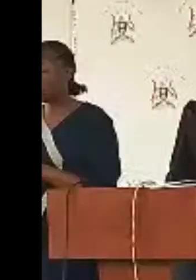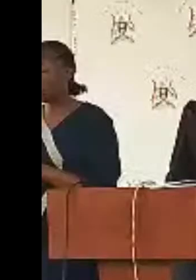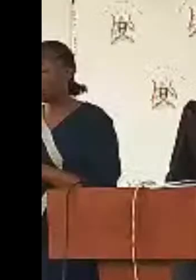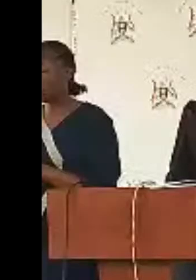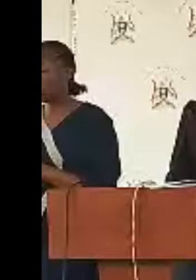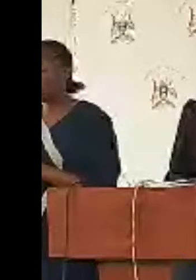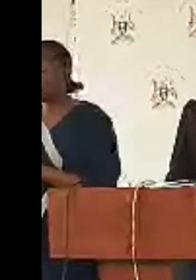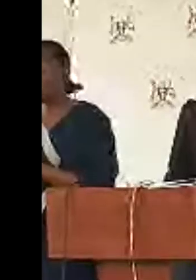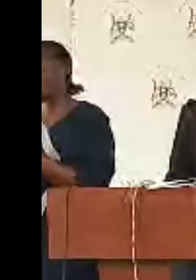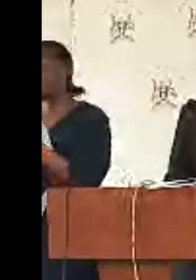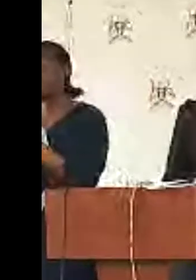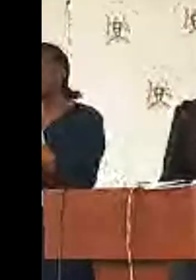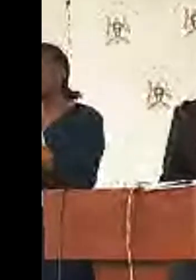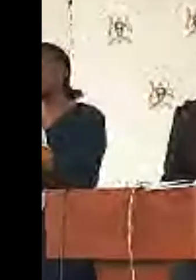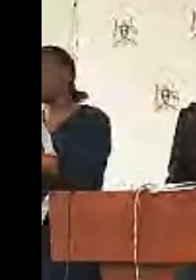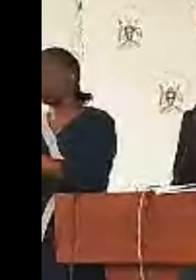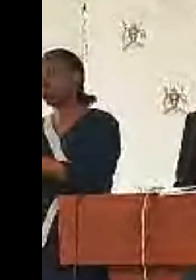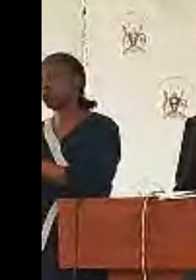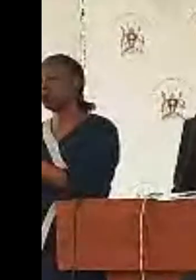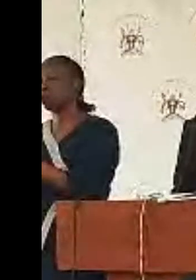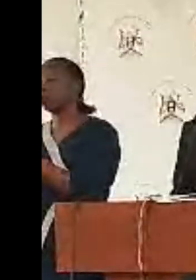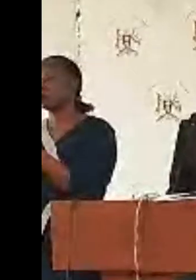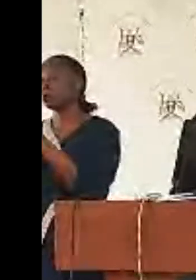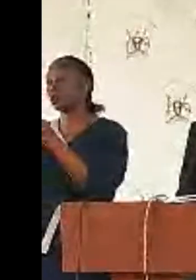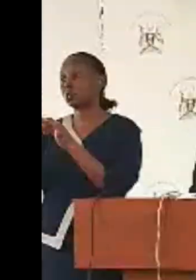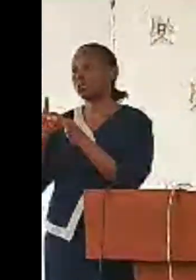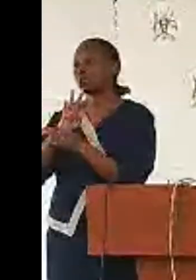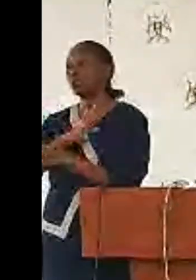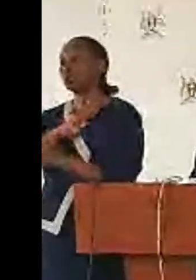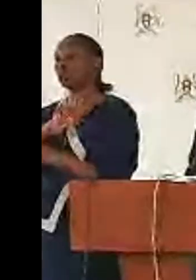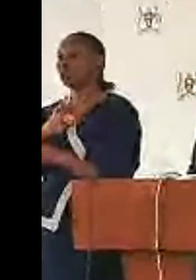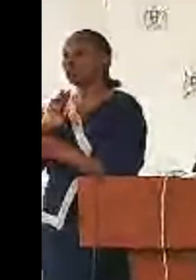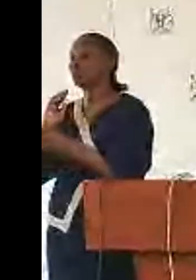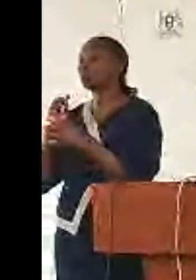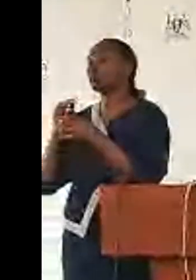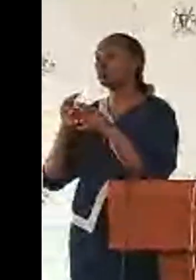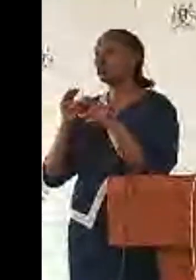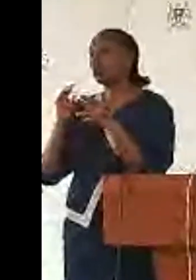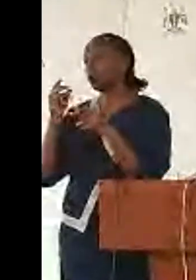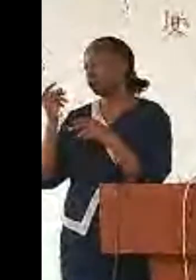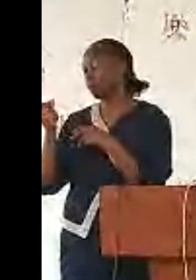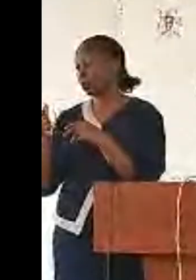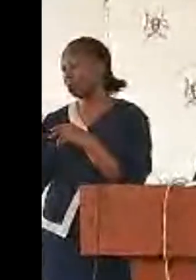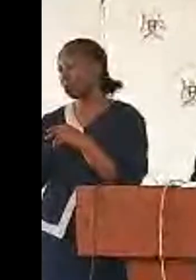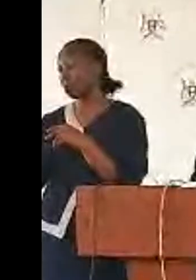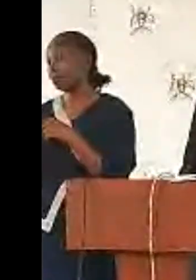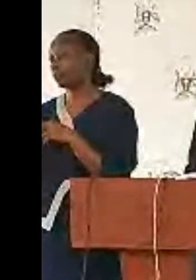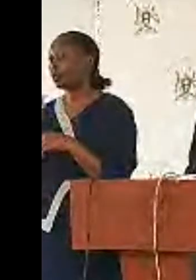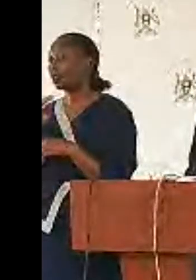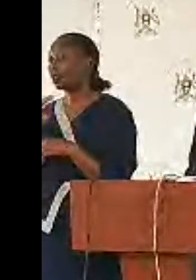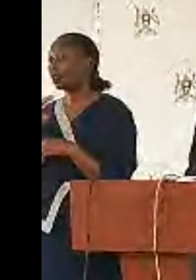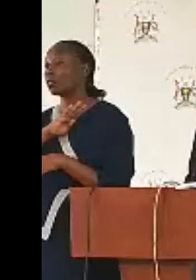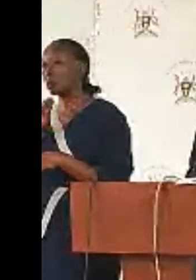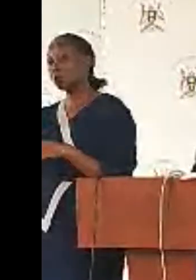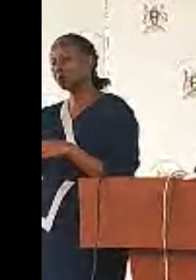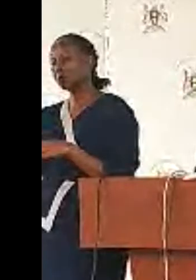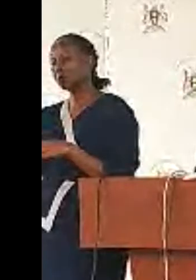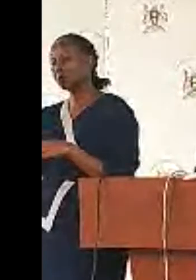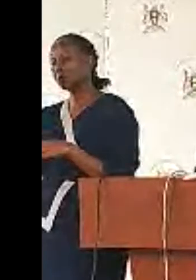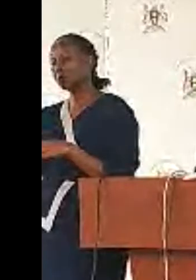ebyokuwandiisa nga tebikwatagana n'ebyo UNEB bye yateekawo. UNEB ebisale bye